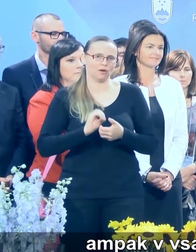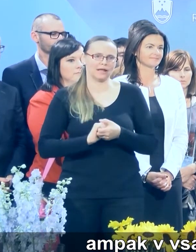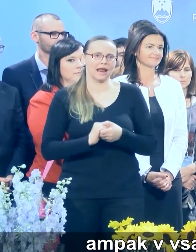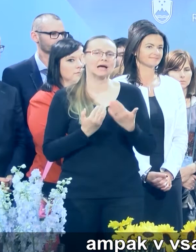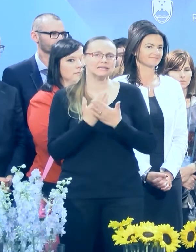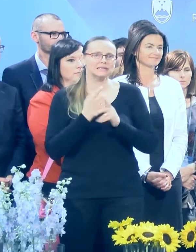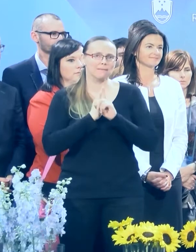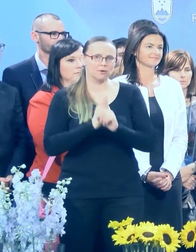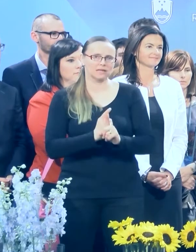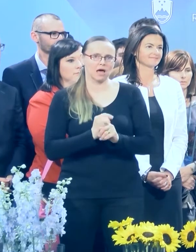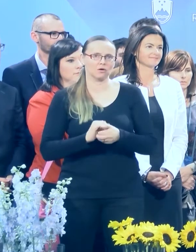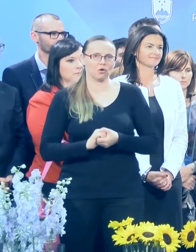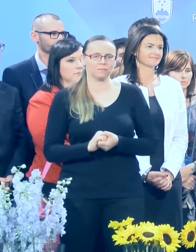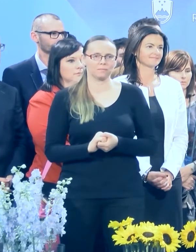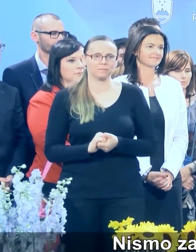za poslanko.